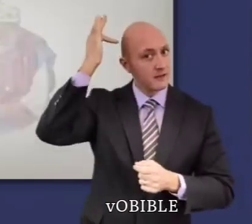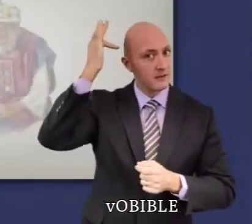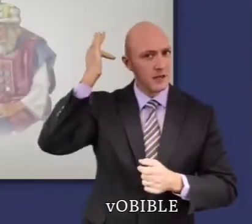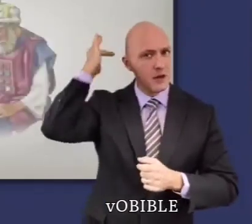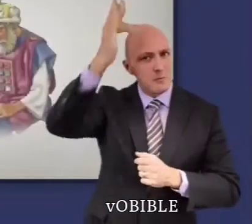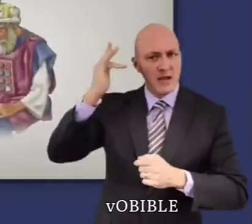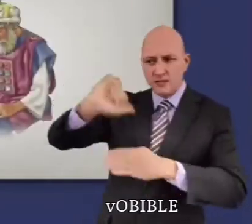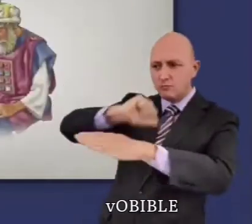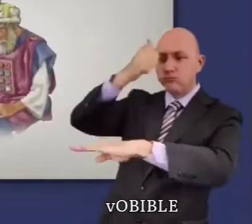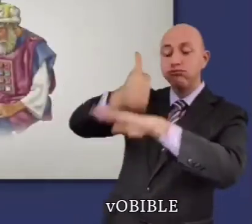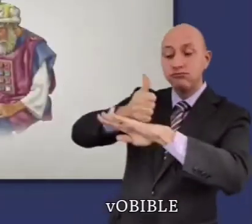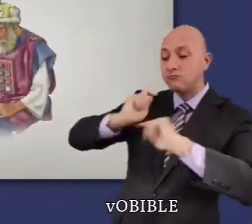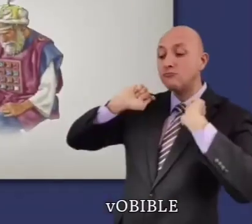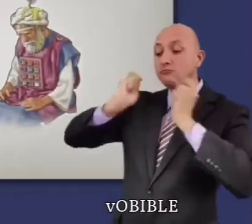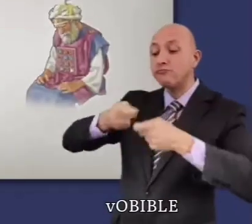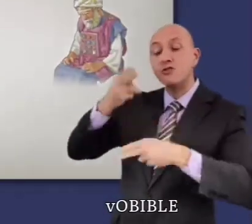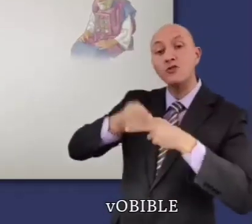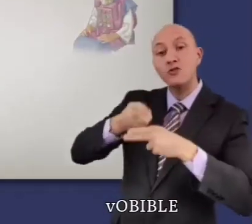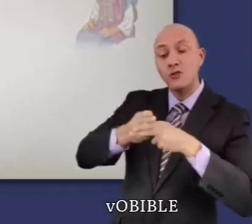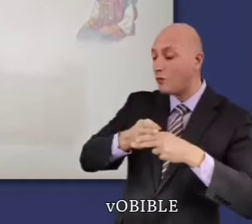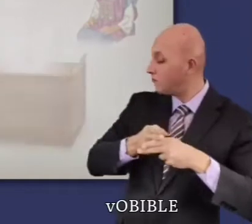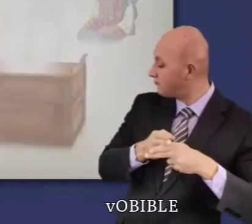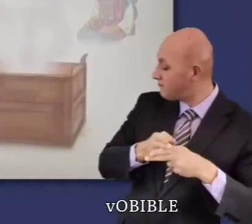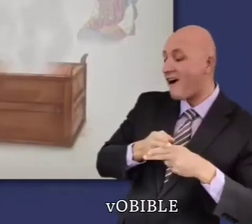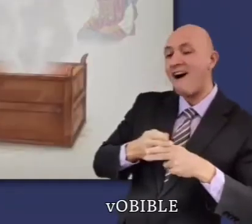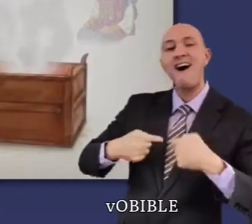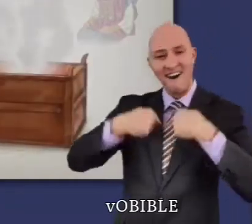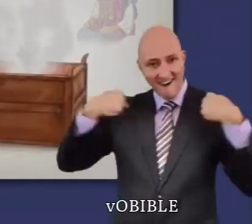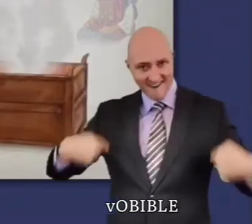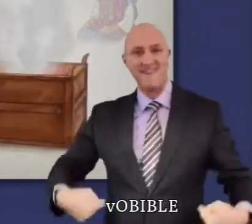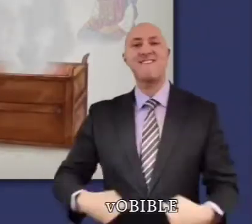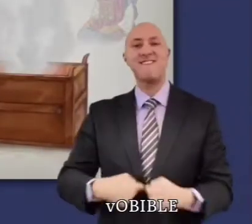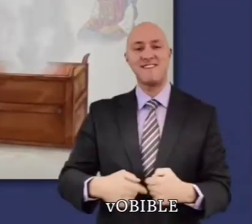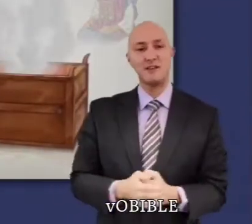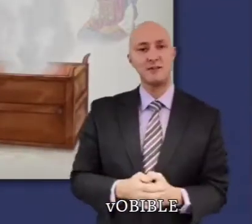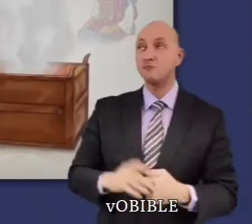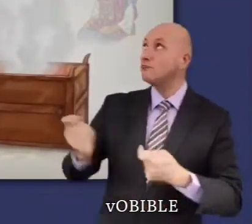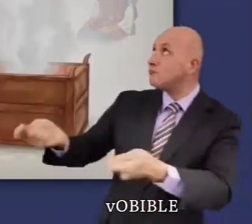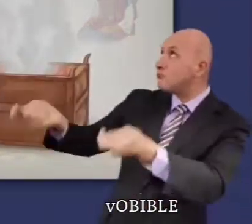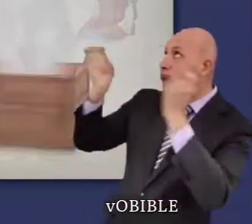Les chapitres 1 à 7 contiennent les lois concernant les offrandes et les sacrifices à Jéhovah.